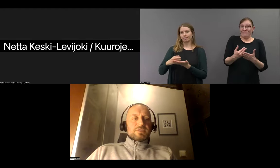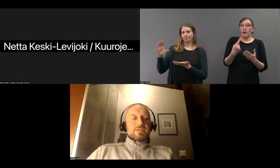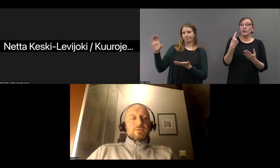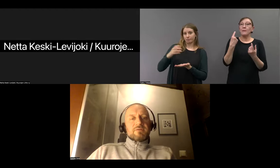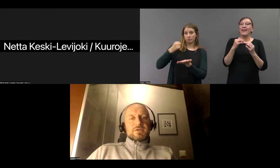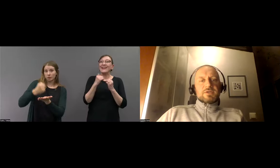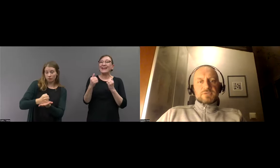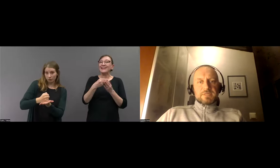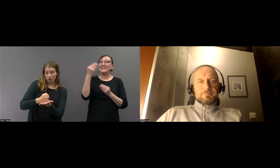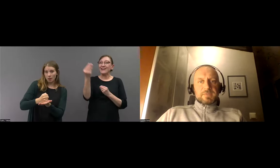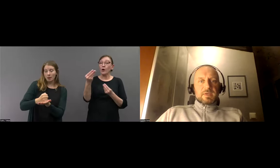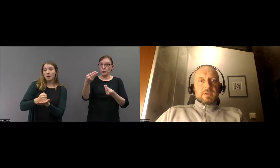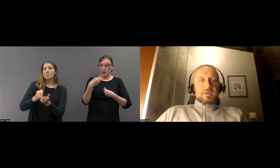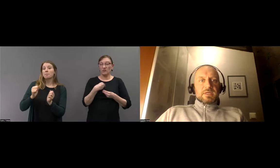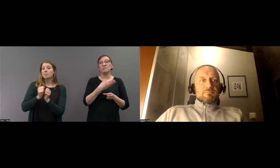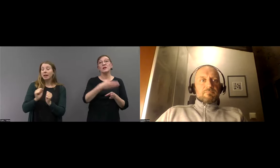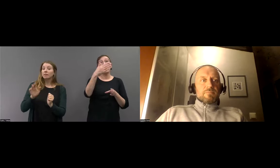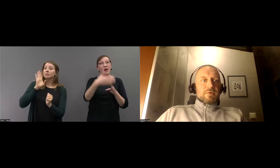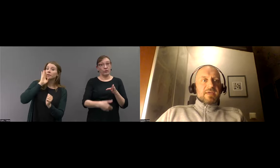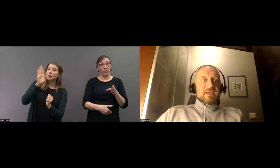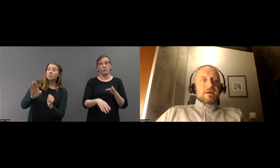on sitten tulevaisuus, niin